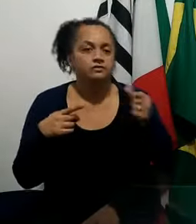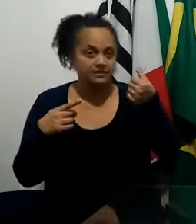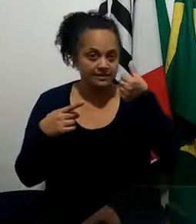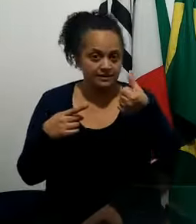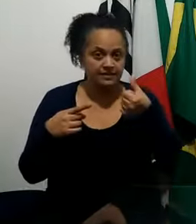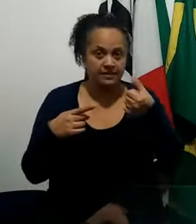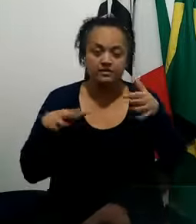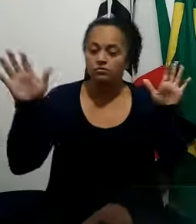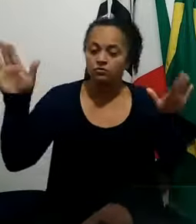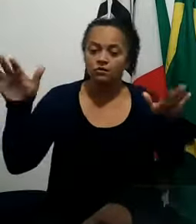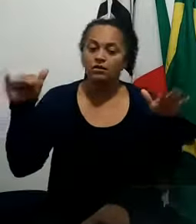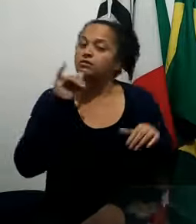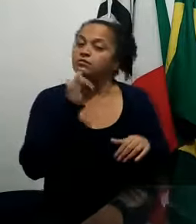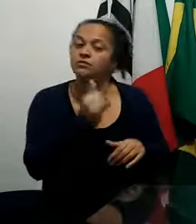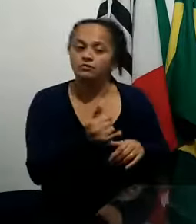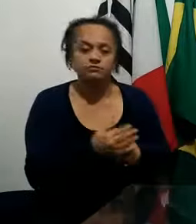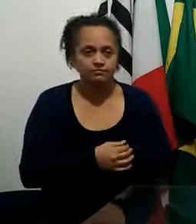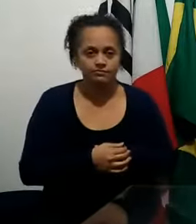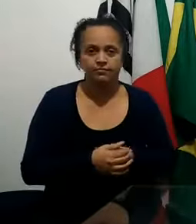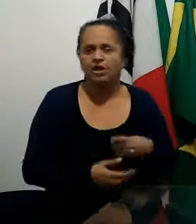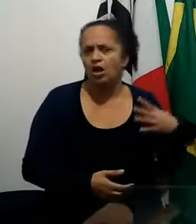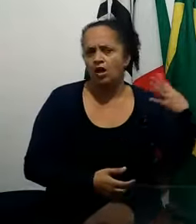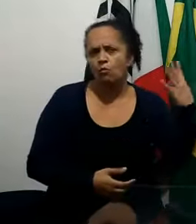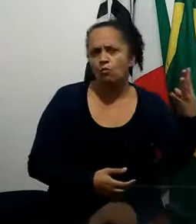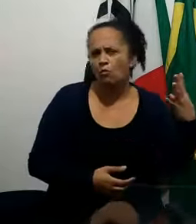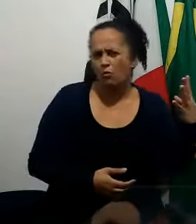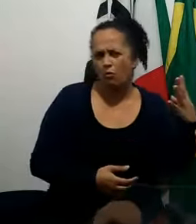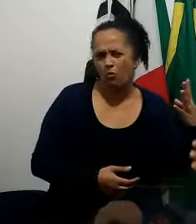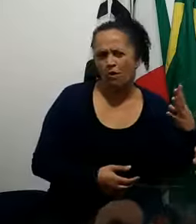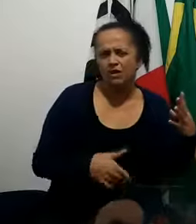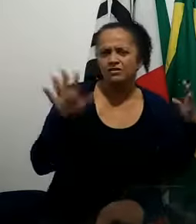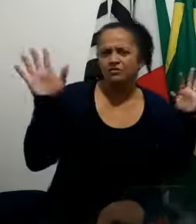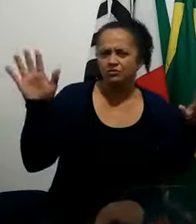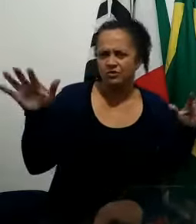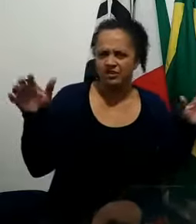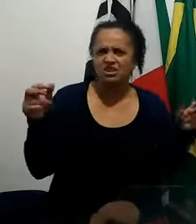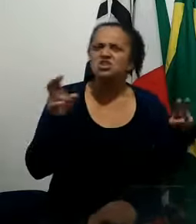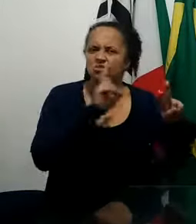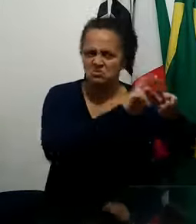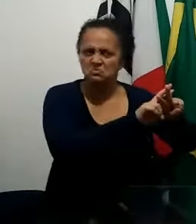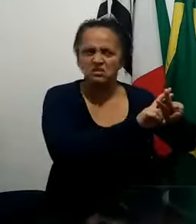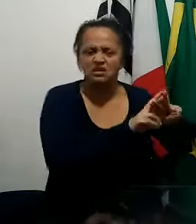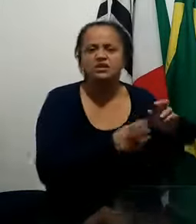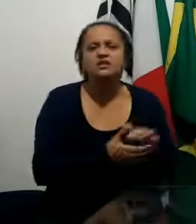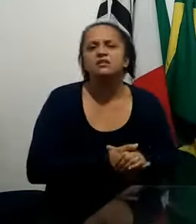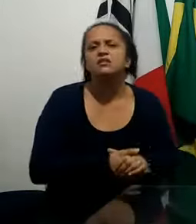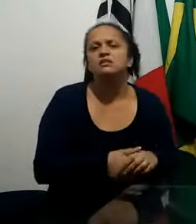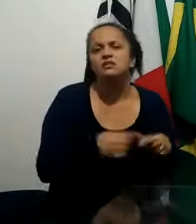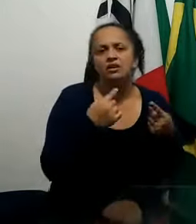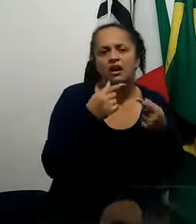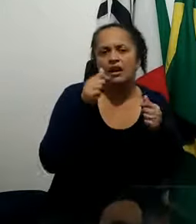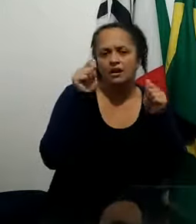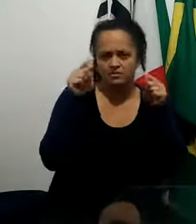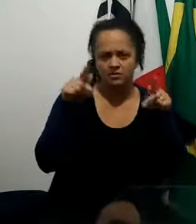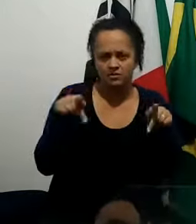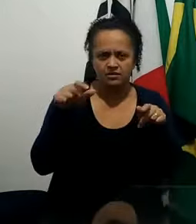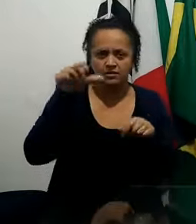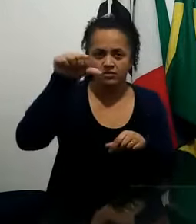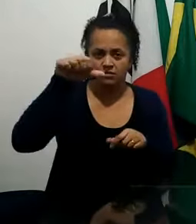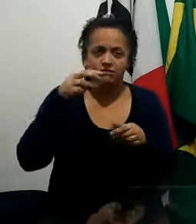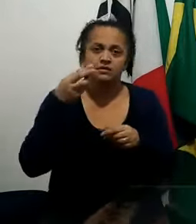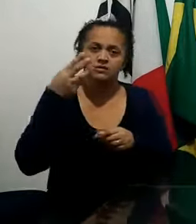4 anjos soltos que estavam presos junto ao rio Eufrates, Apocalipse 9, do 3 ao